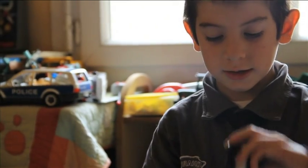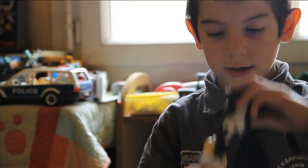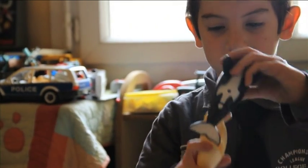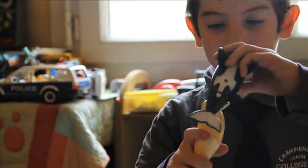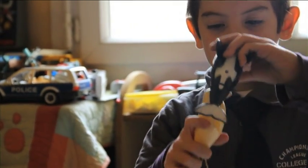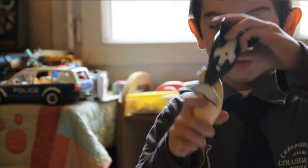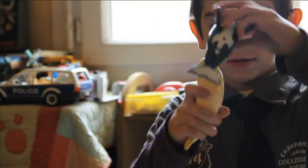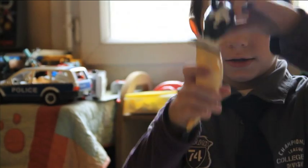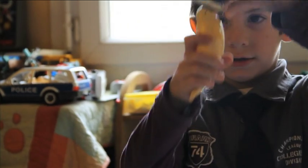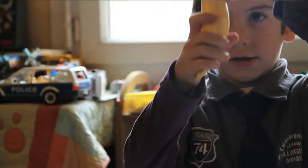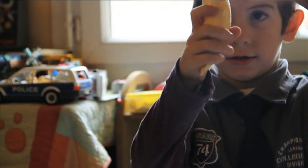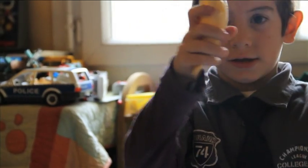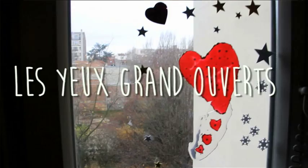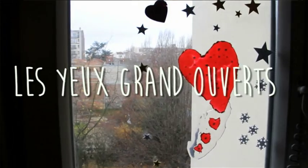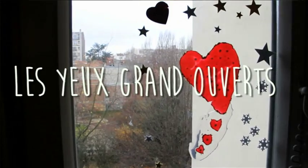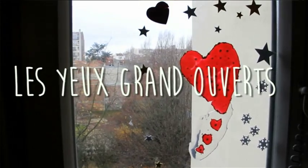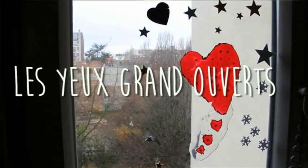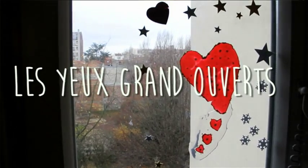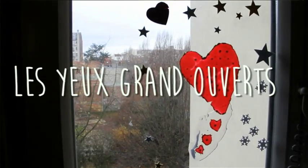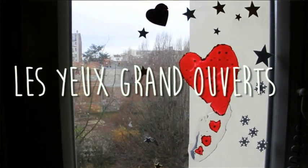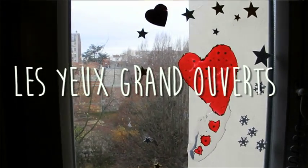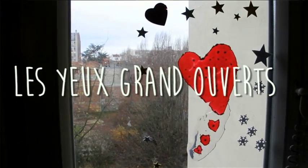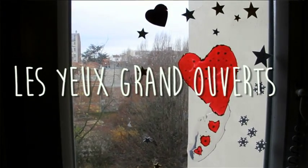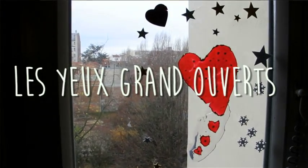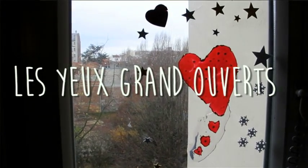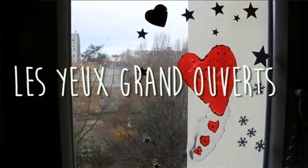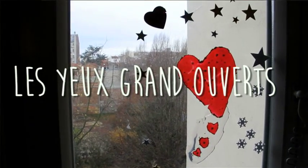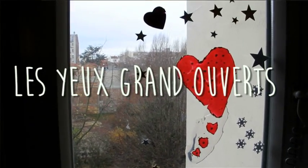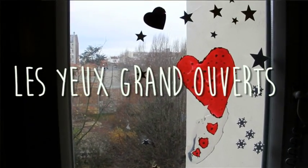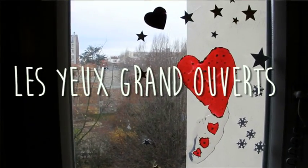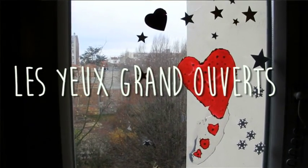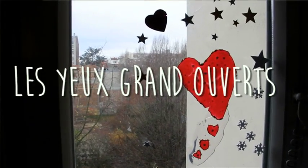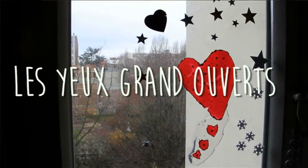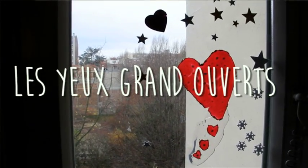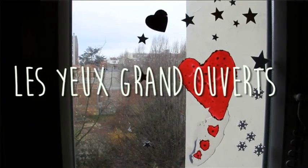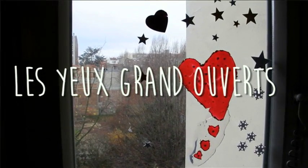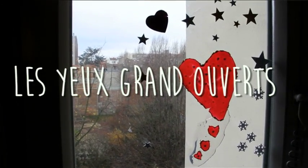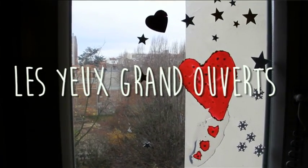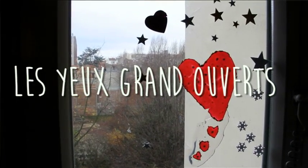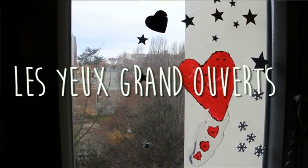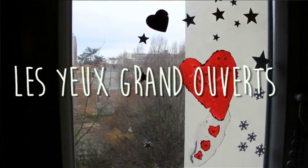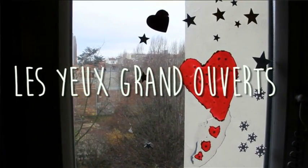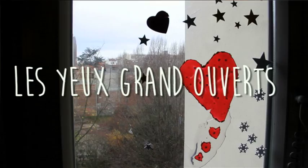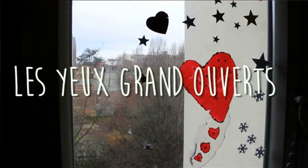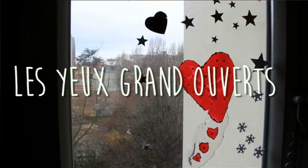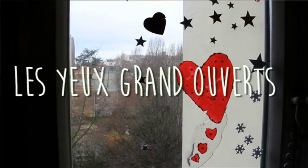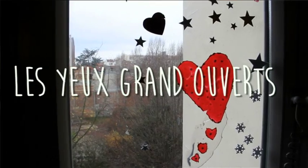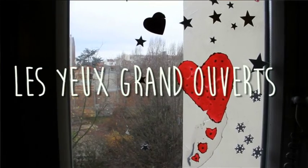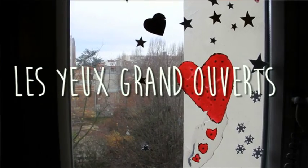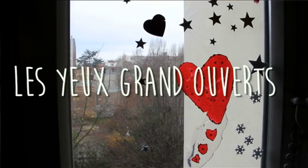Quand il est né, on a été étonnés parce qu'il est né avec les yeux grands ouverts. Normalement, un bébé, ça regarde pas. Et lui, il était vraiment. Il buvait le